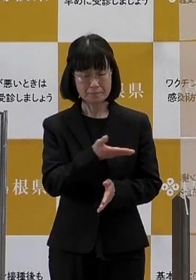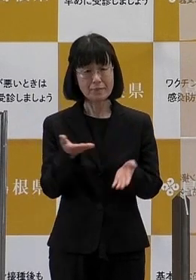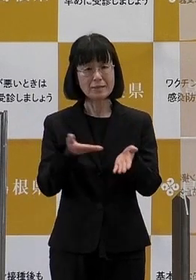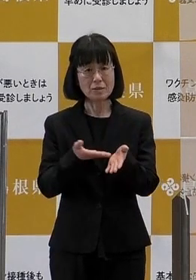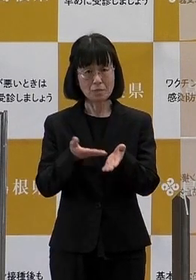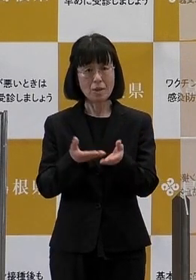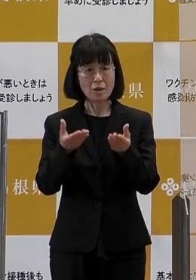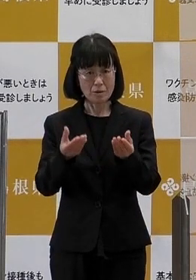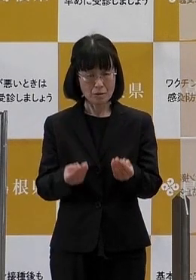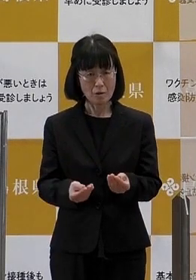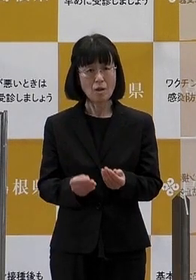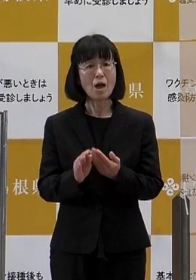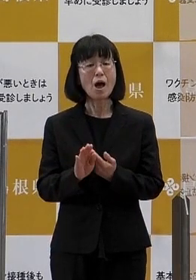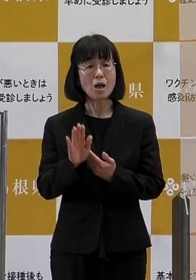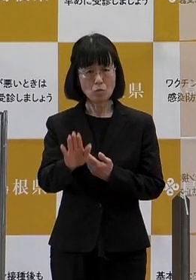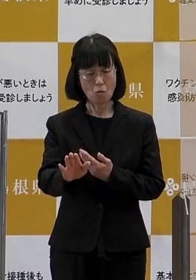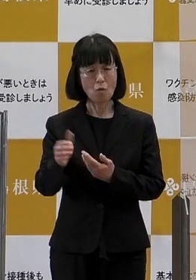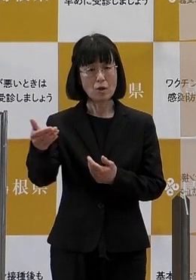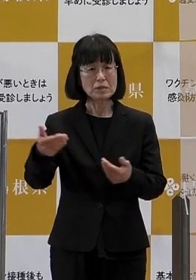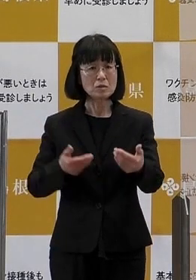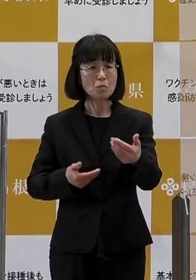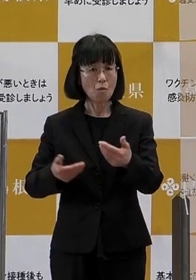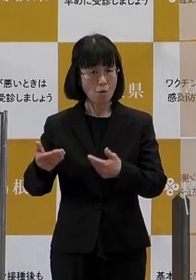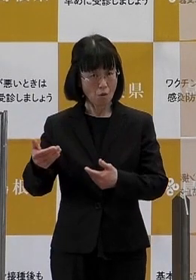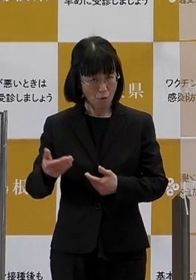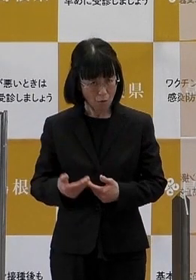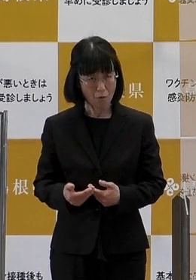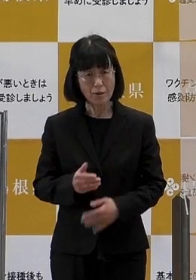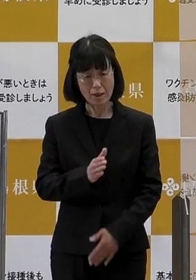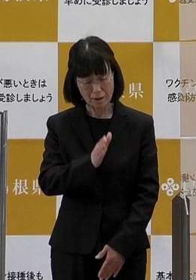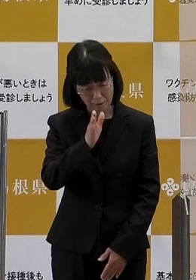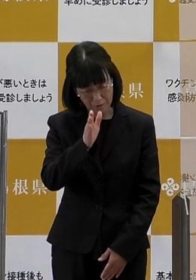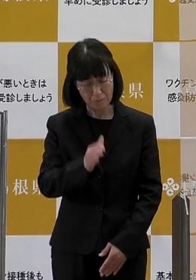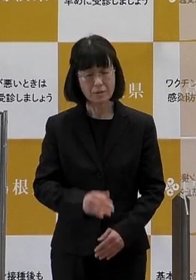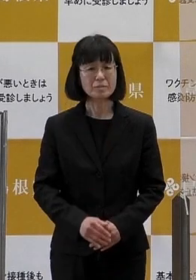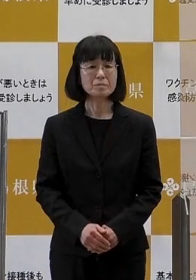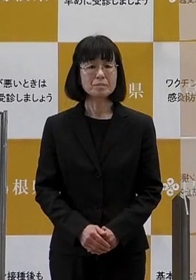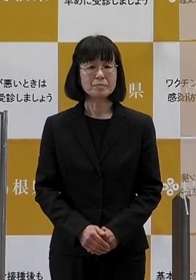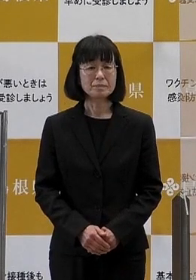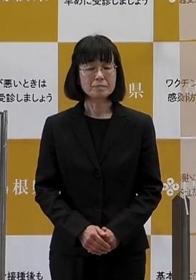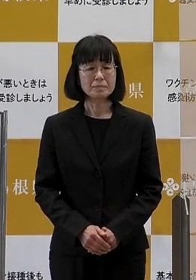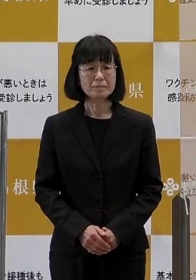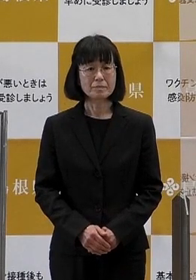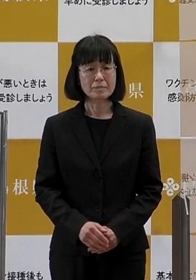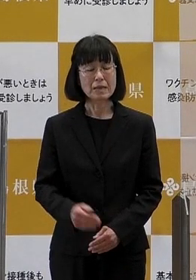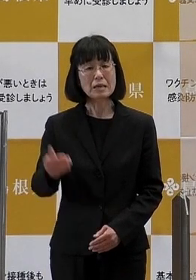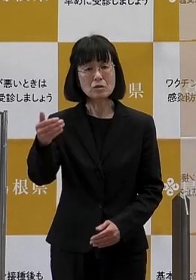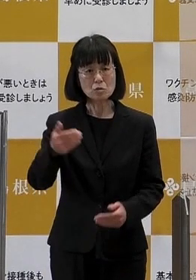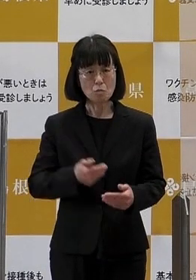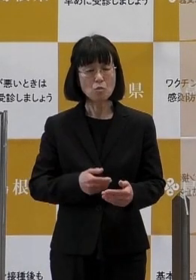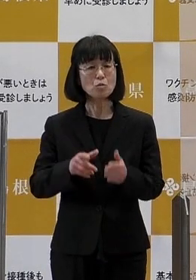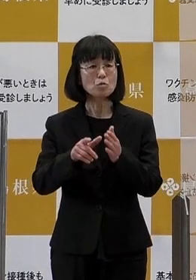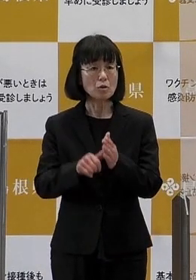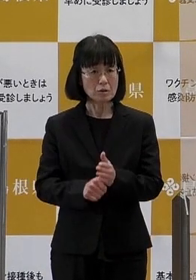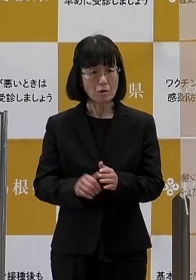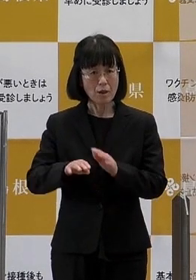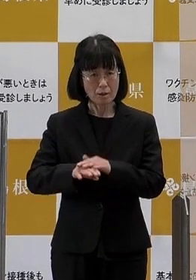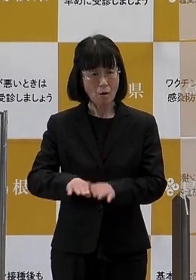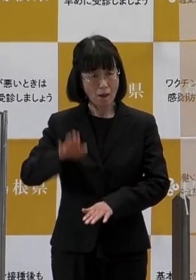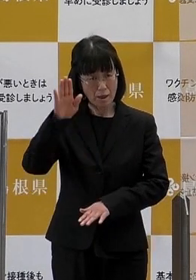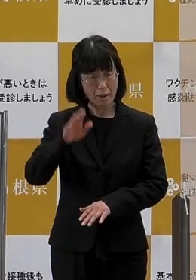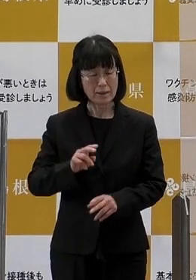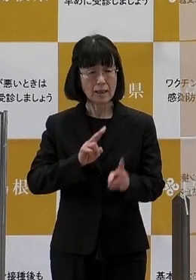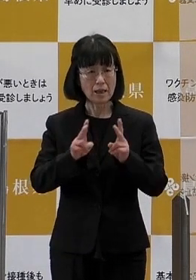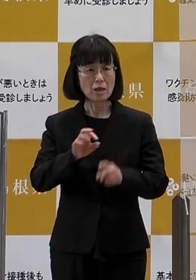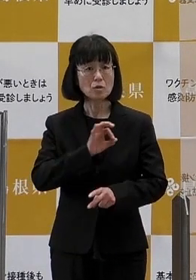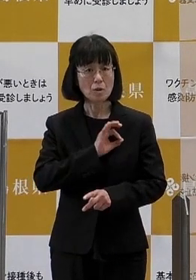ございます。ご質問につきましてはそのコメントの後にお願いをいたします。ご質問の際には挙手の上社名お名前